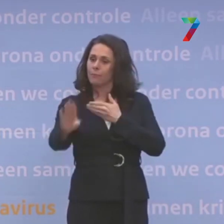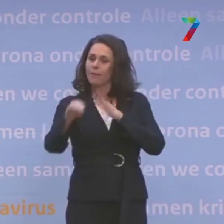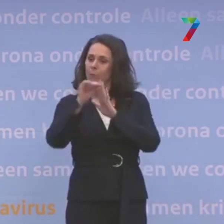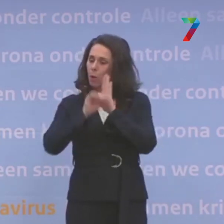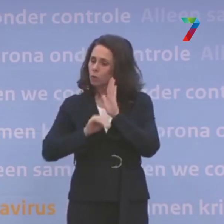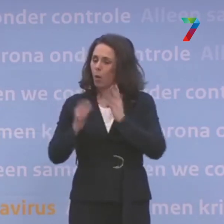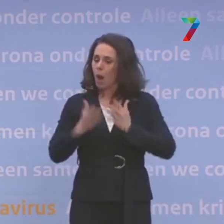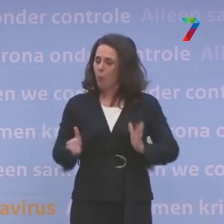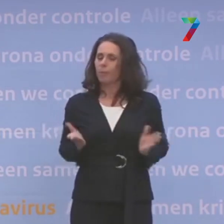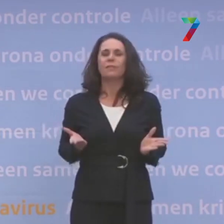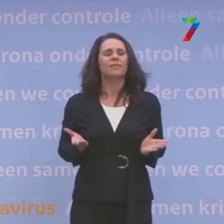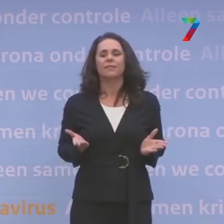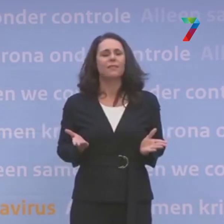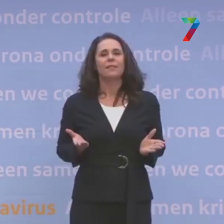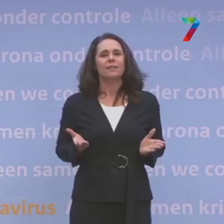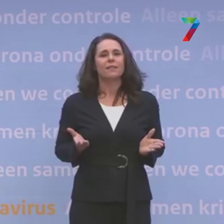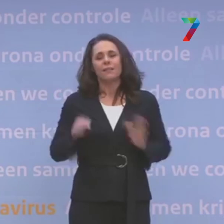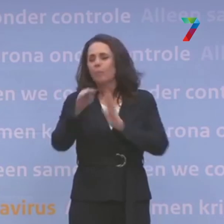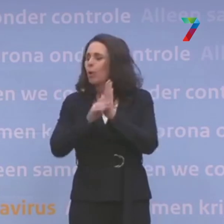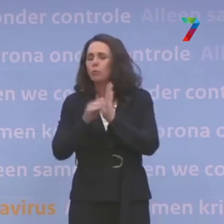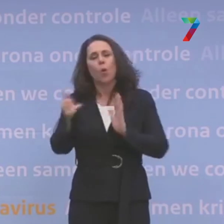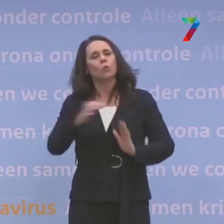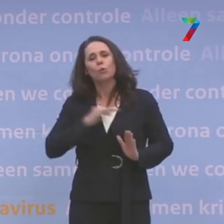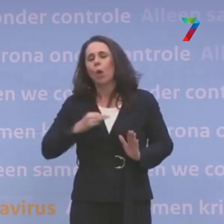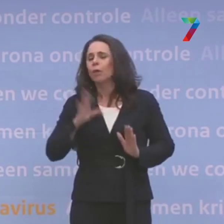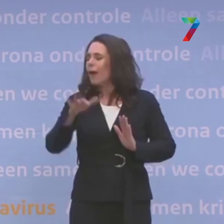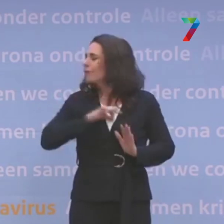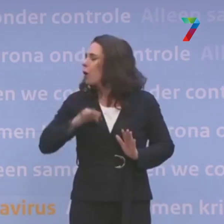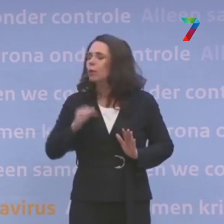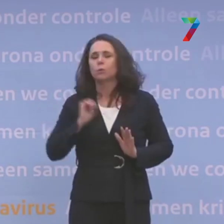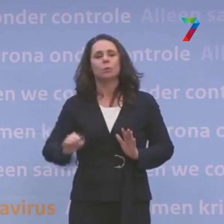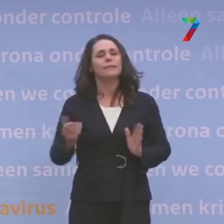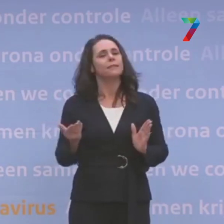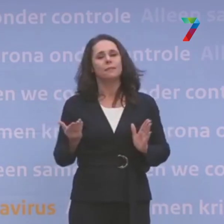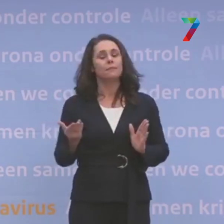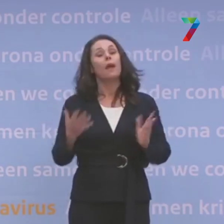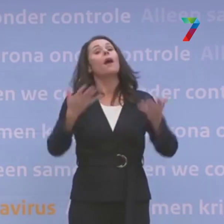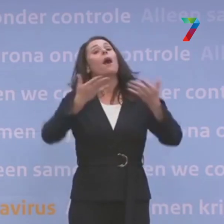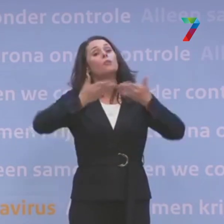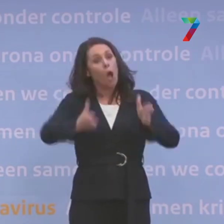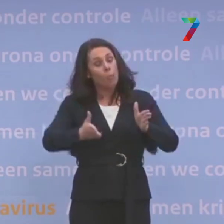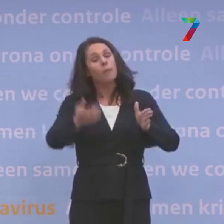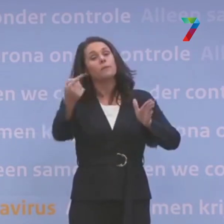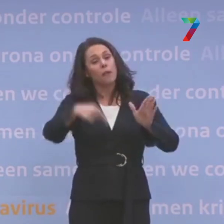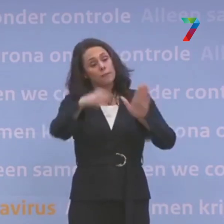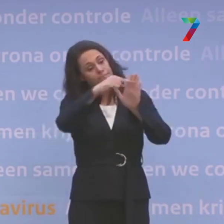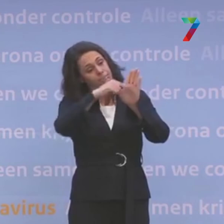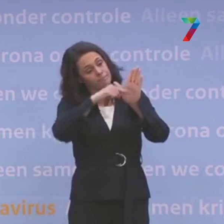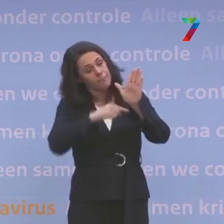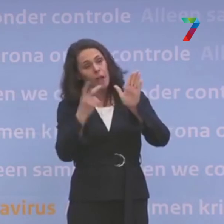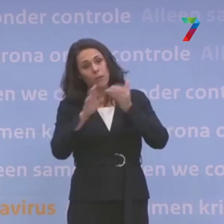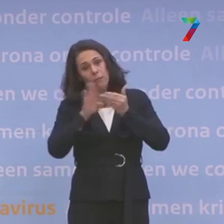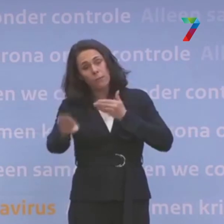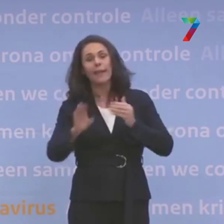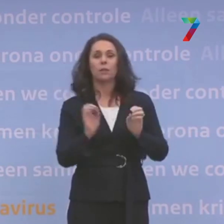heeft, kan het open. En wij gaan ook dat protocol niet goedkeuren of afkeuren. Wij zeggen, als het open zou kunnen, je moet je aan deze en deze hygiënische en anderhalve meter